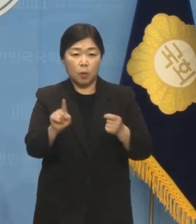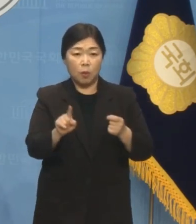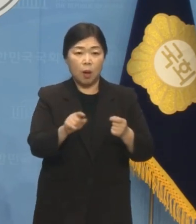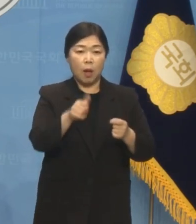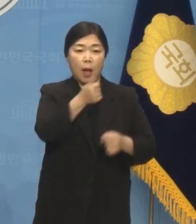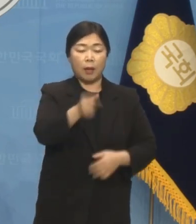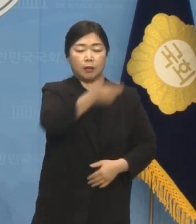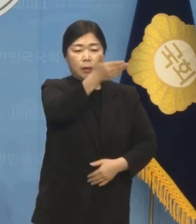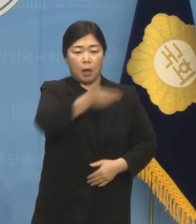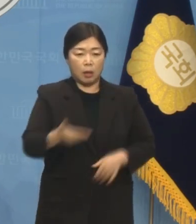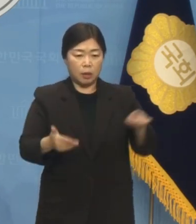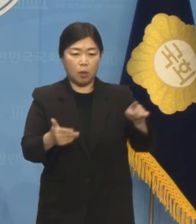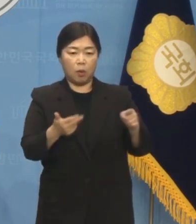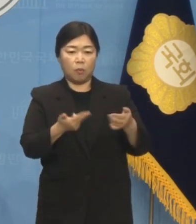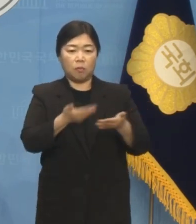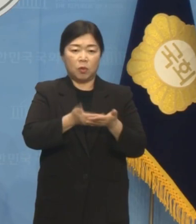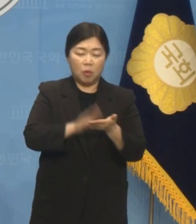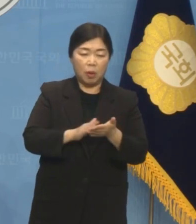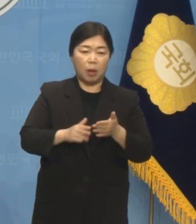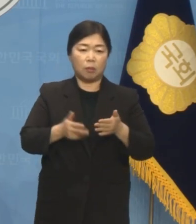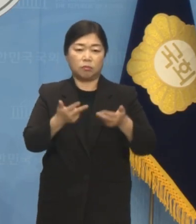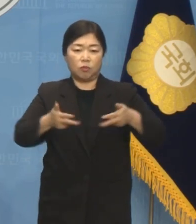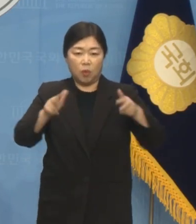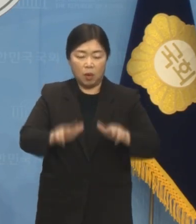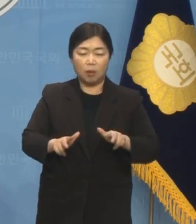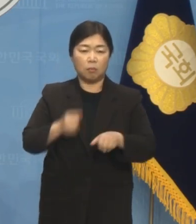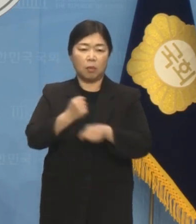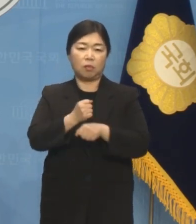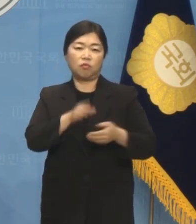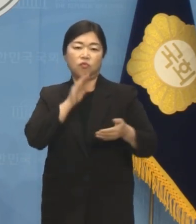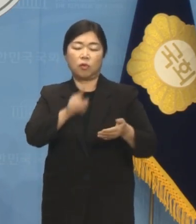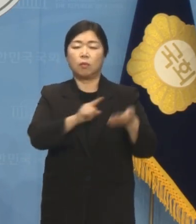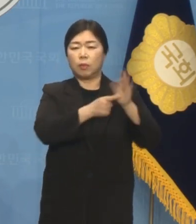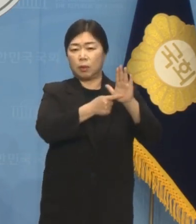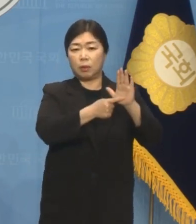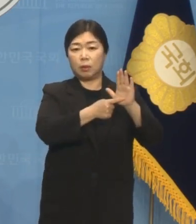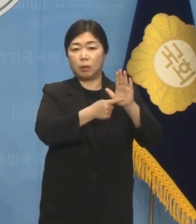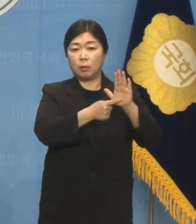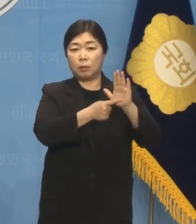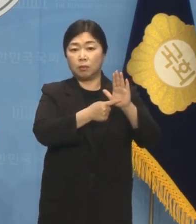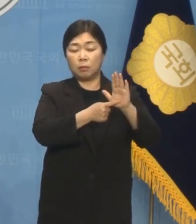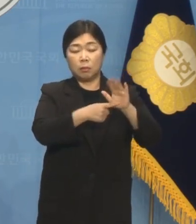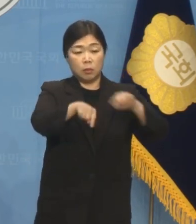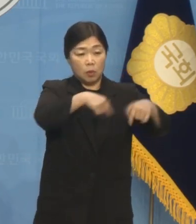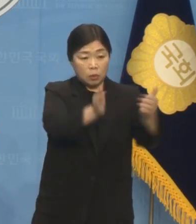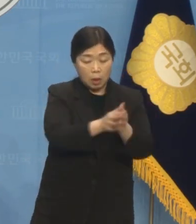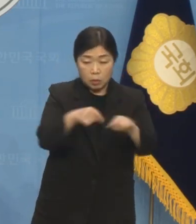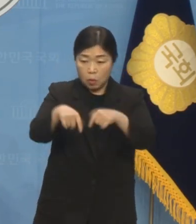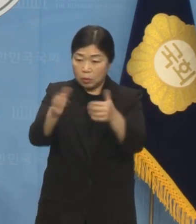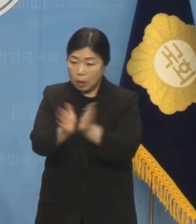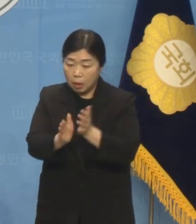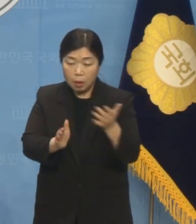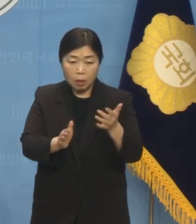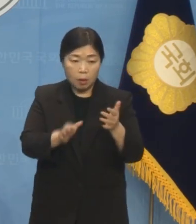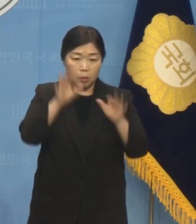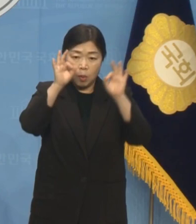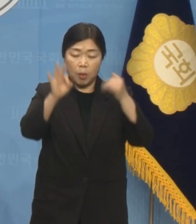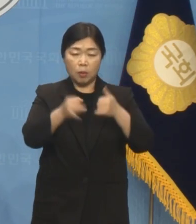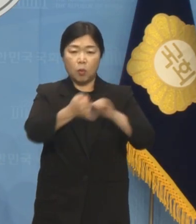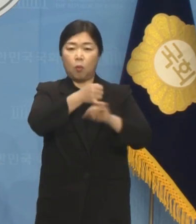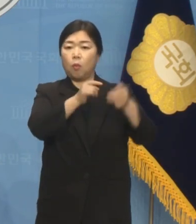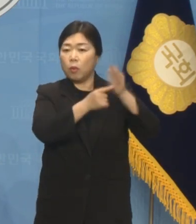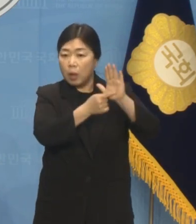민주당 이지은, 정청래 후보도 다르지 않습니다. 당명을 가리면 대체 어떤 정당의 총선 공약인지 구별할 수